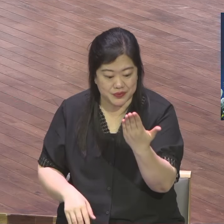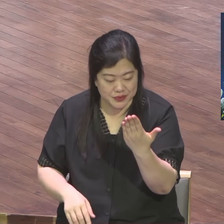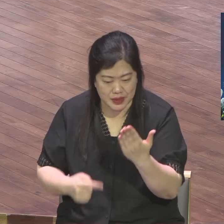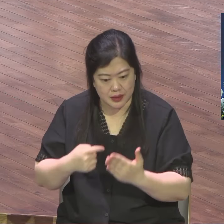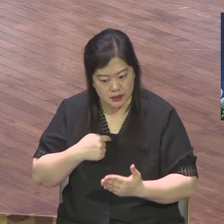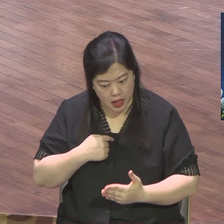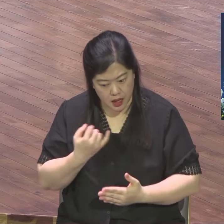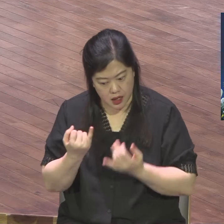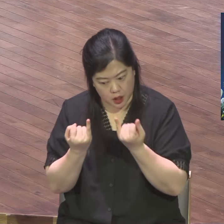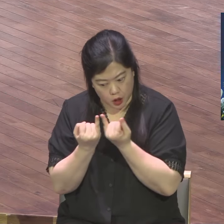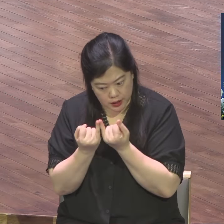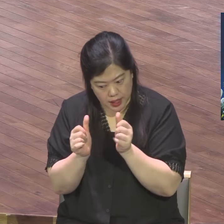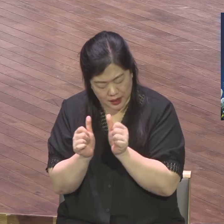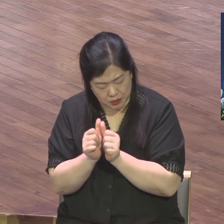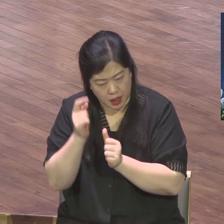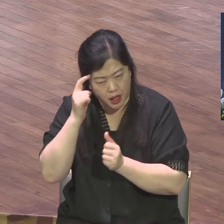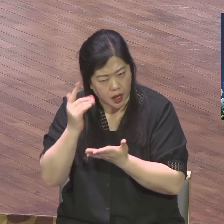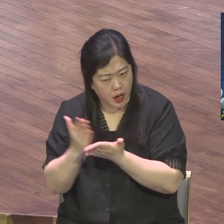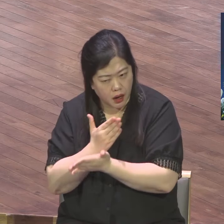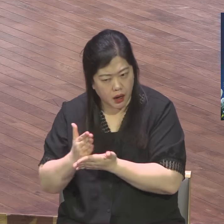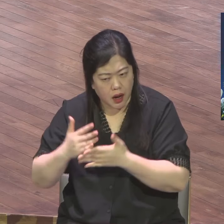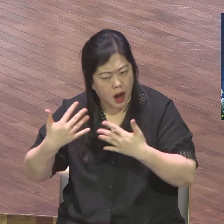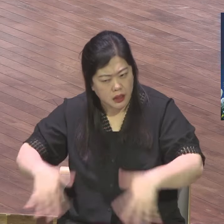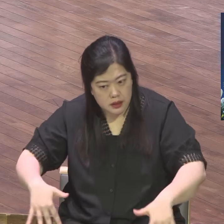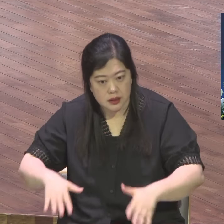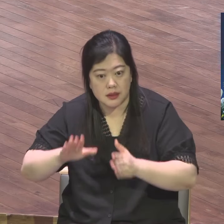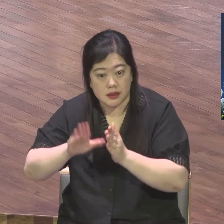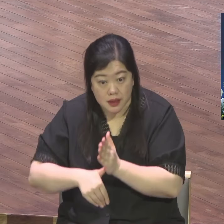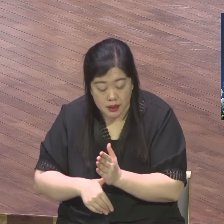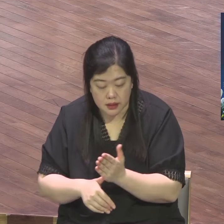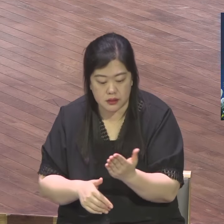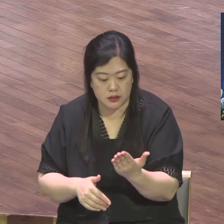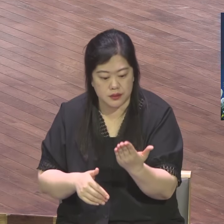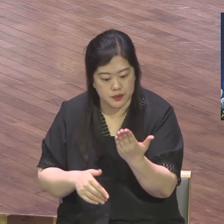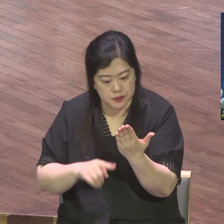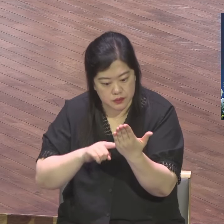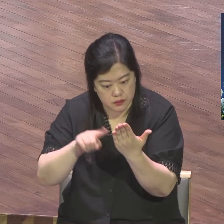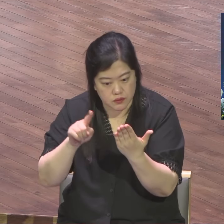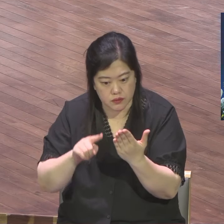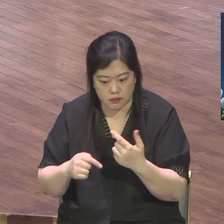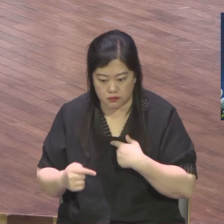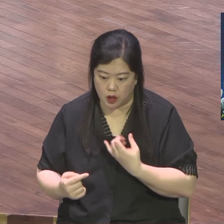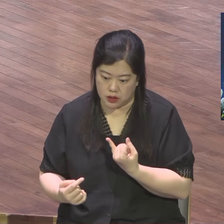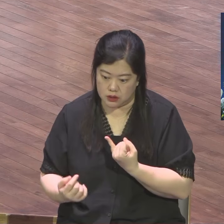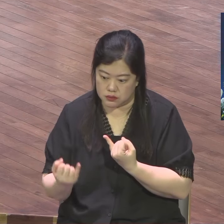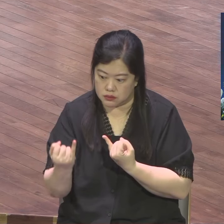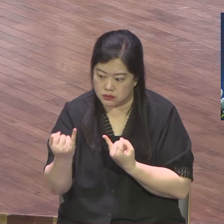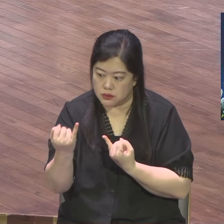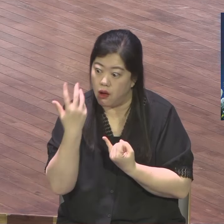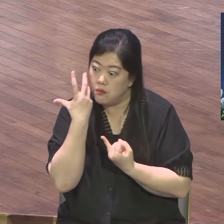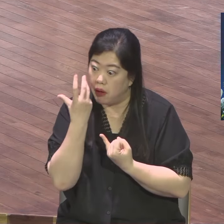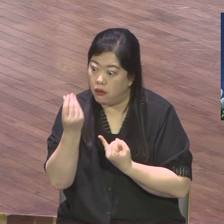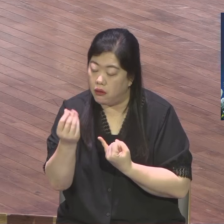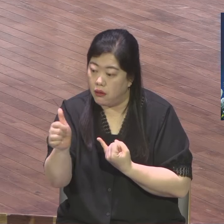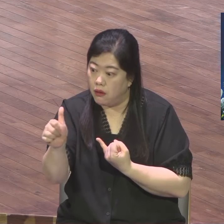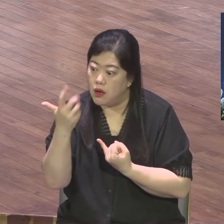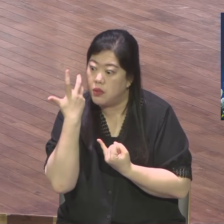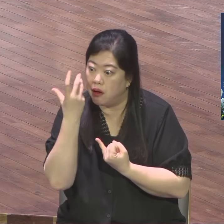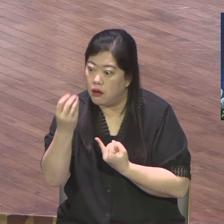나오니까 그걸 계속 보다 보면 그럴 수도 있네. 맞는 것처럼 느끼게 만들고.